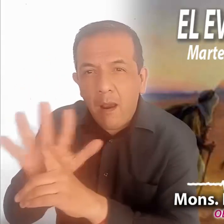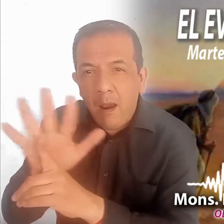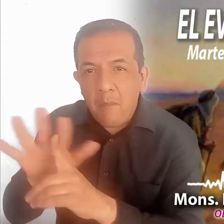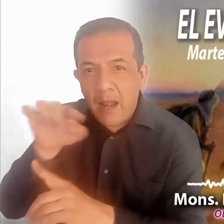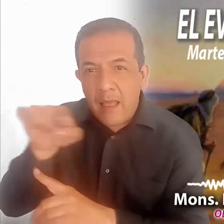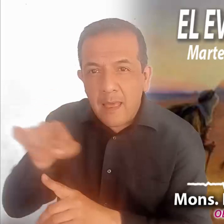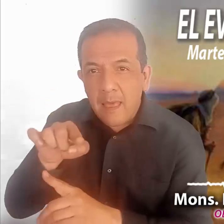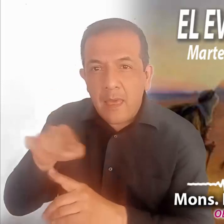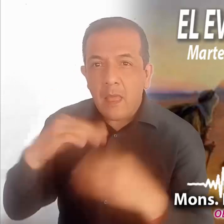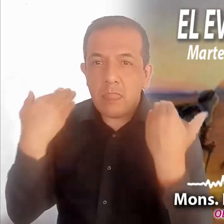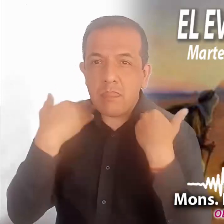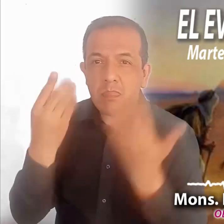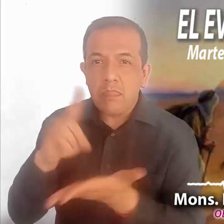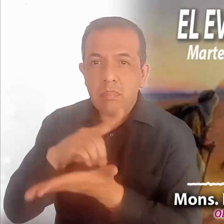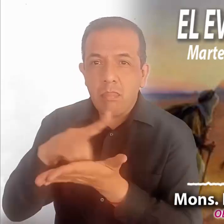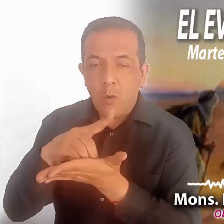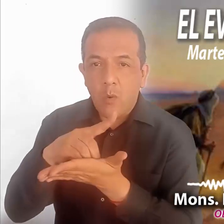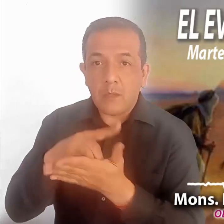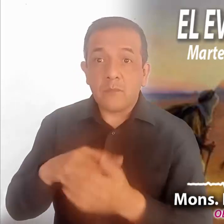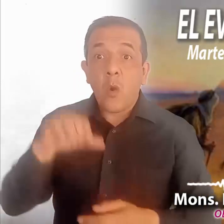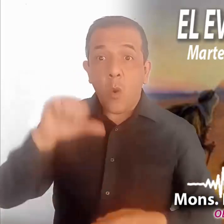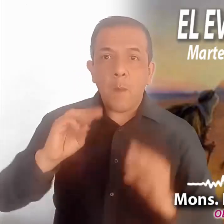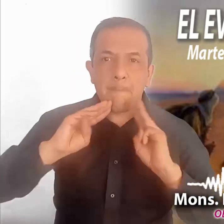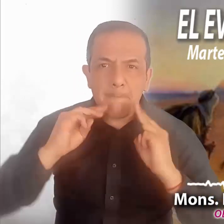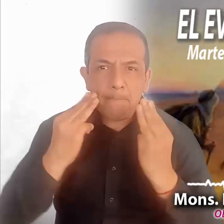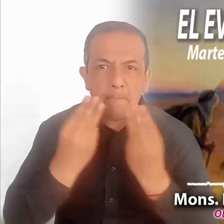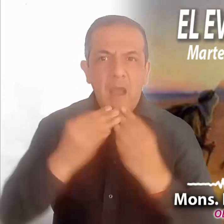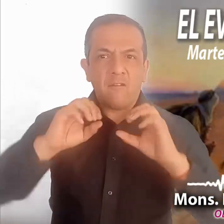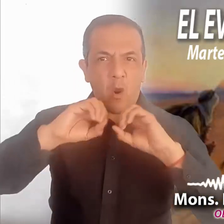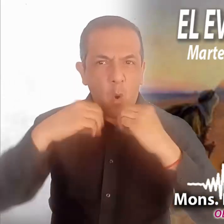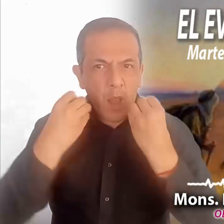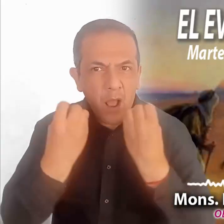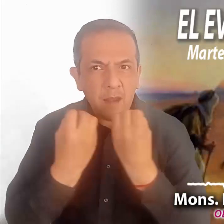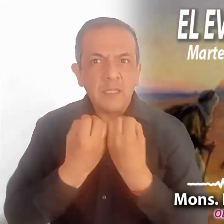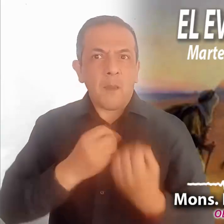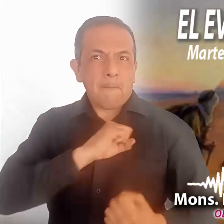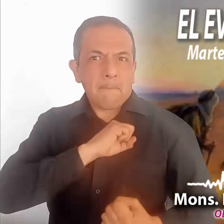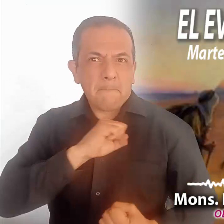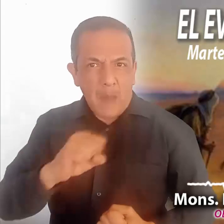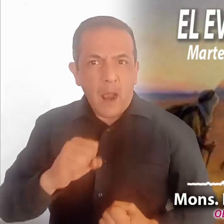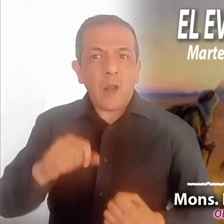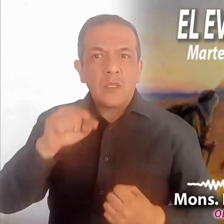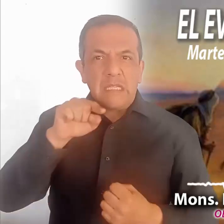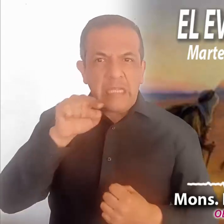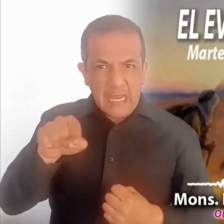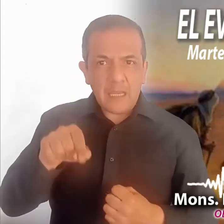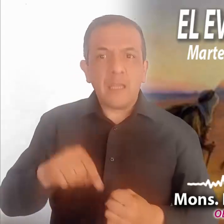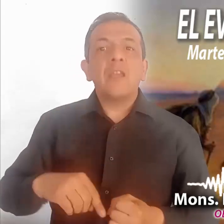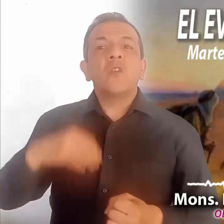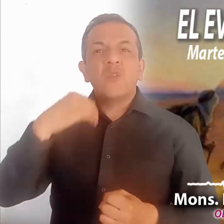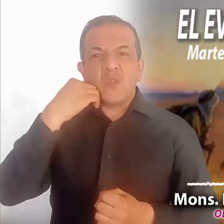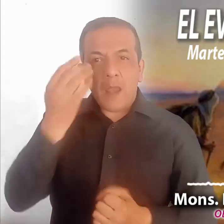drogas. Hoy hay mafias y organizaciones dedicadas al crimen y a la